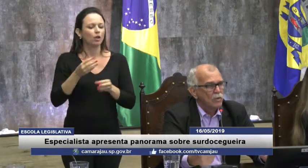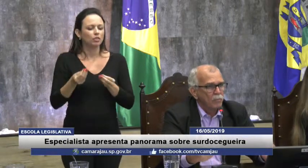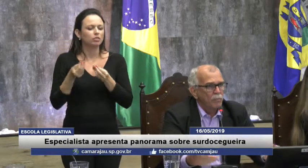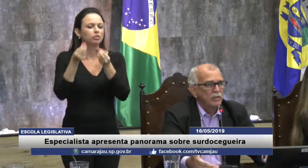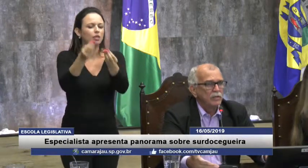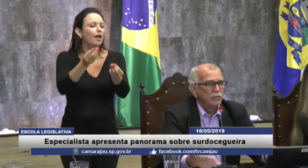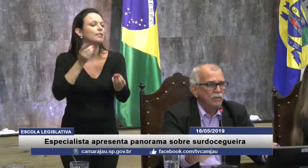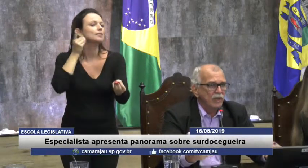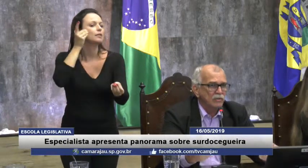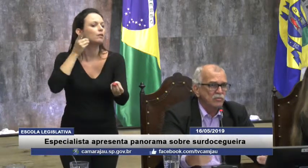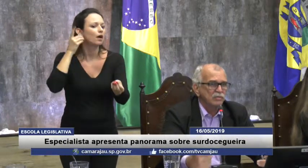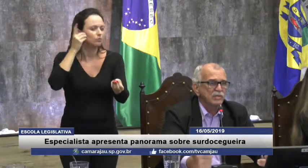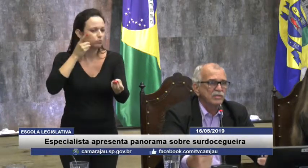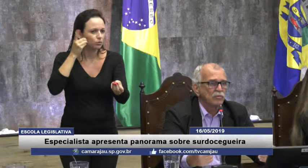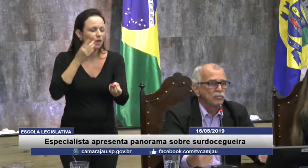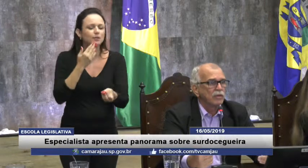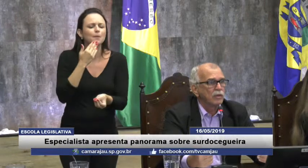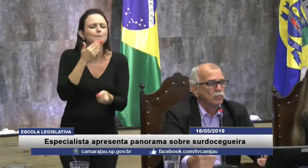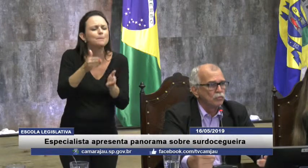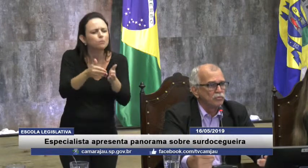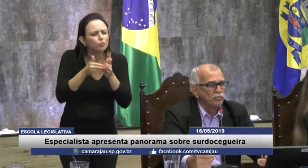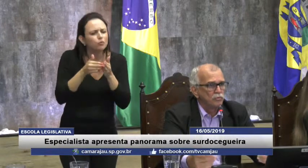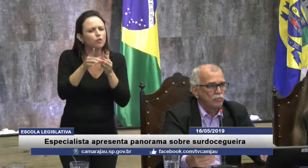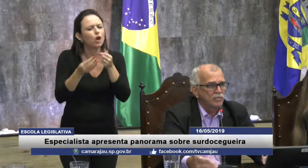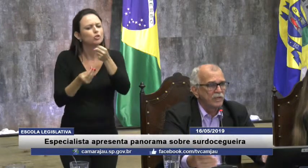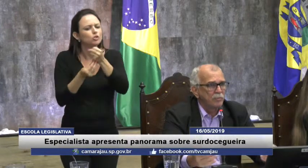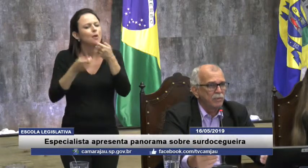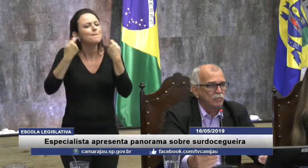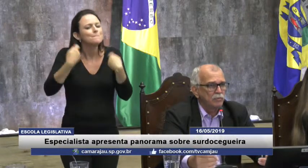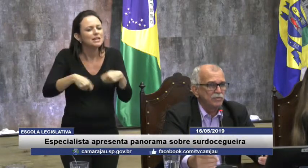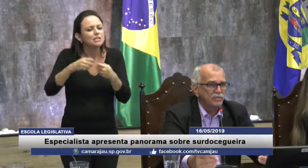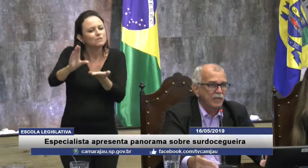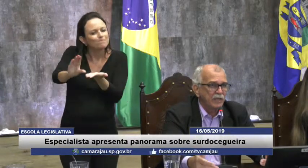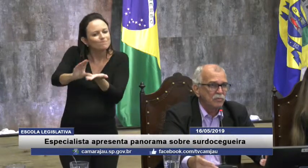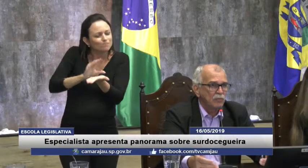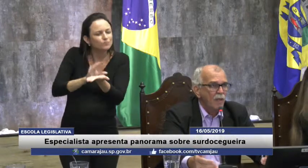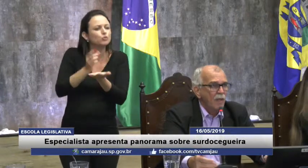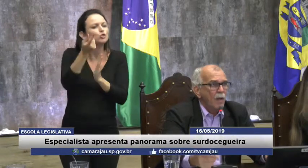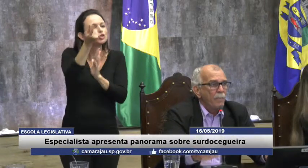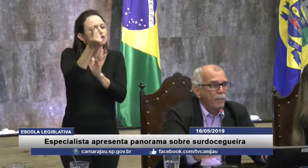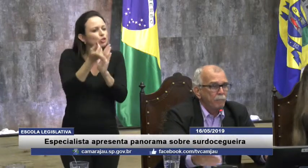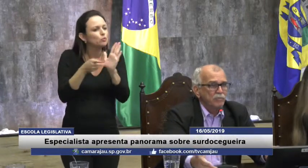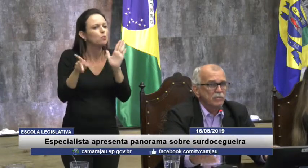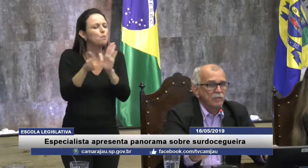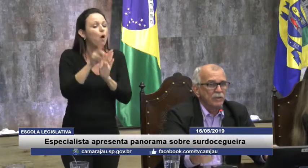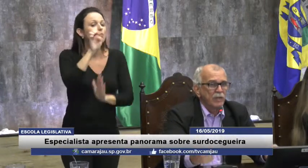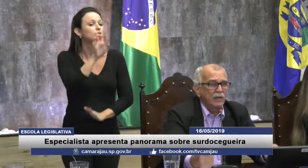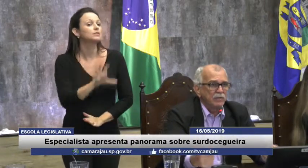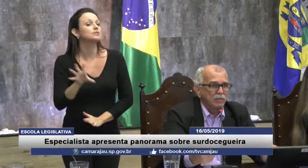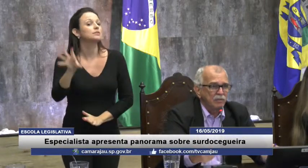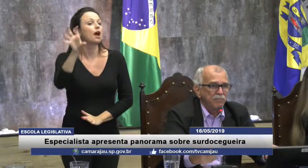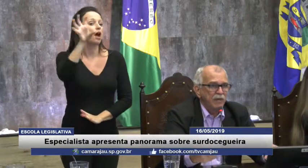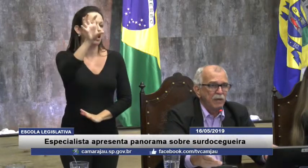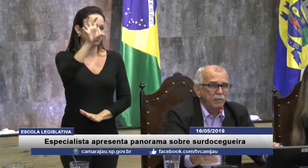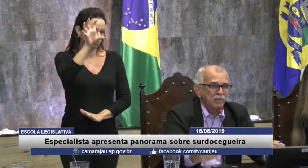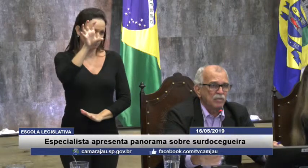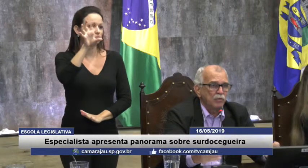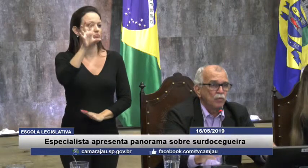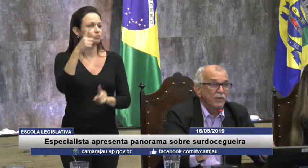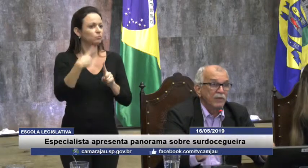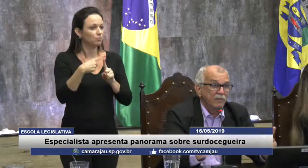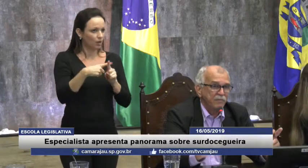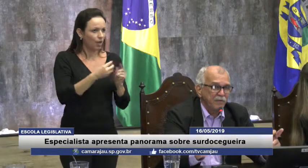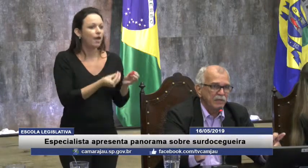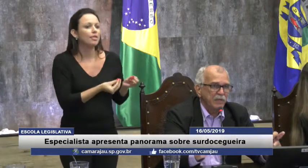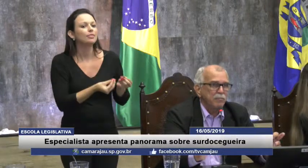deputados um pedido da Associação de Recursos do Orçamento do Estado, a possibilidade de enviar para